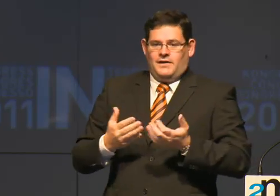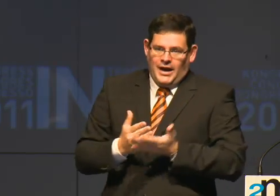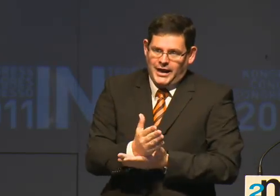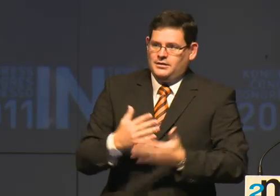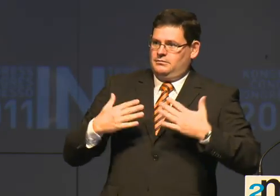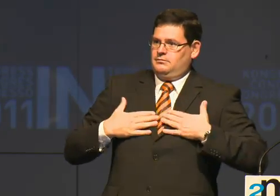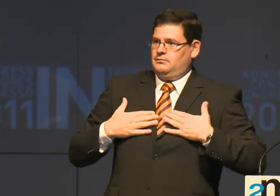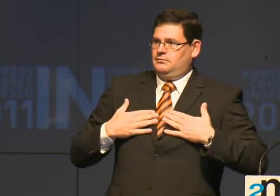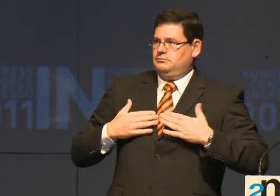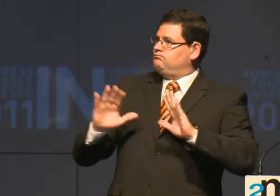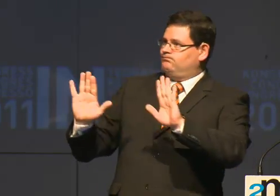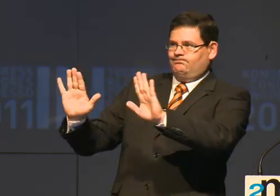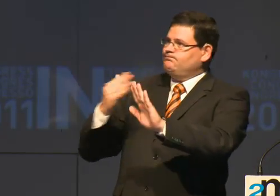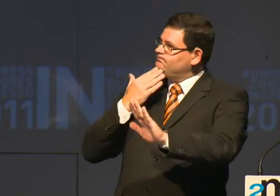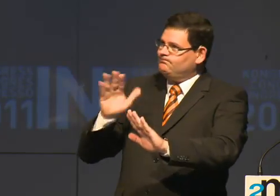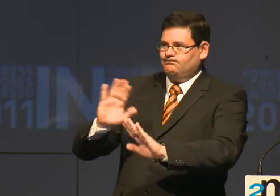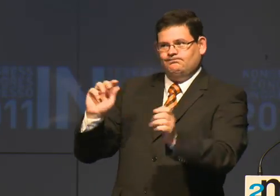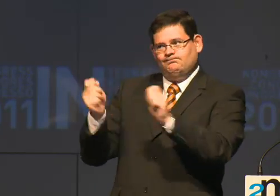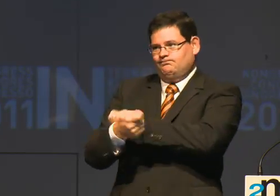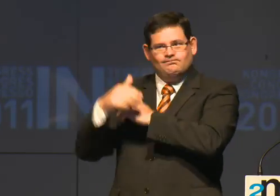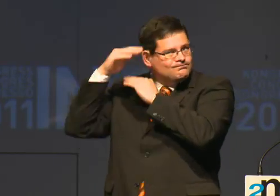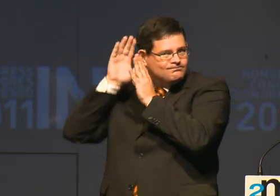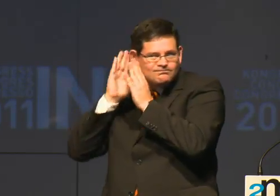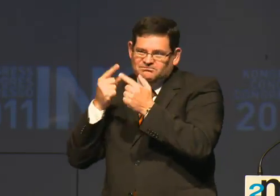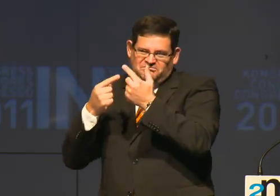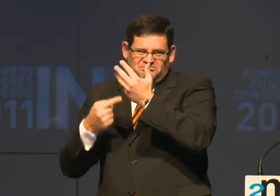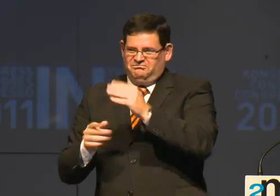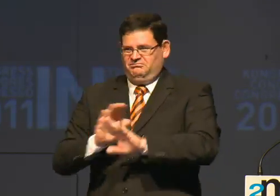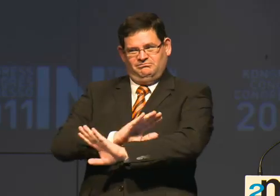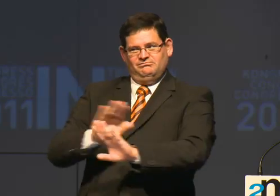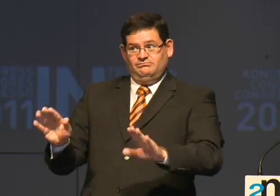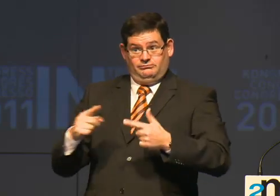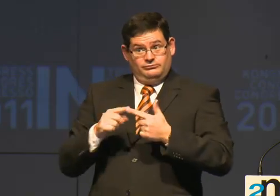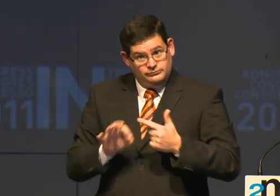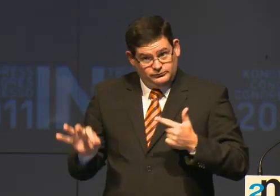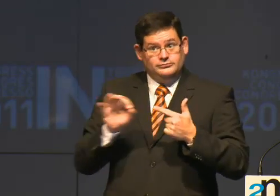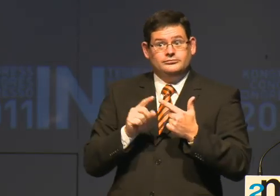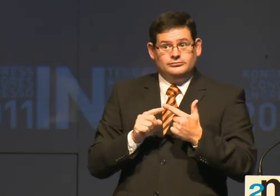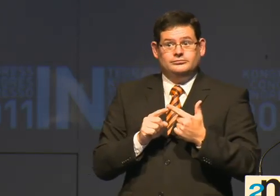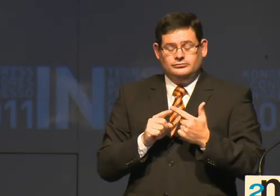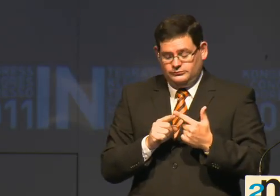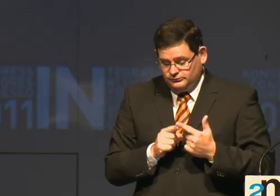subir. Hein, cette convention le dit très clairement. Il y a un droit inhérent à ma personne à avoir un droit à un